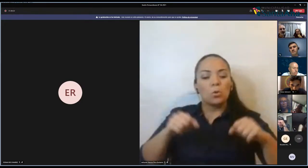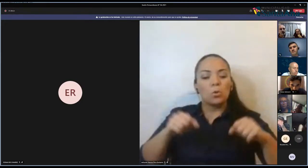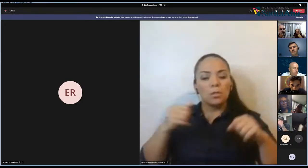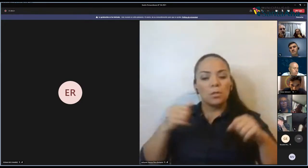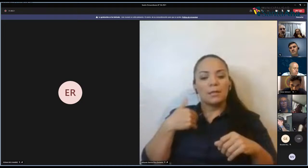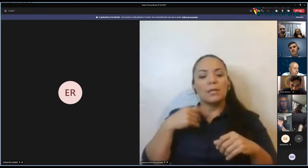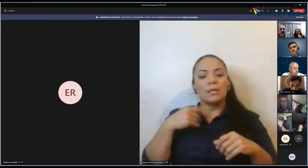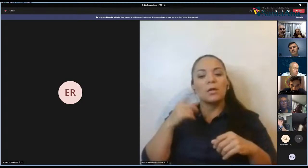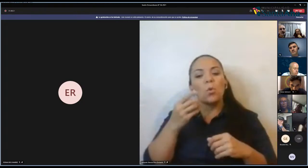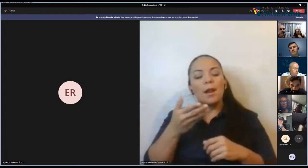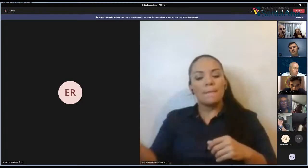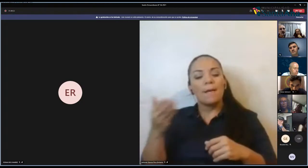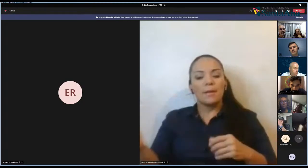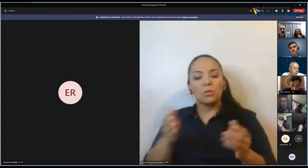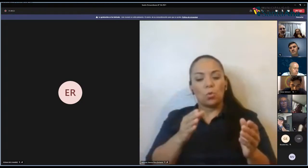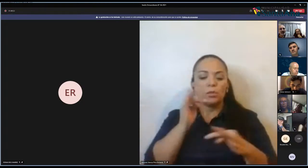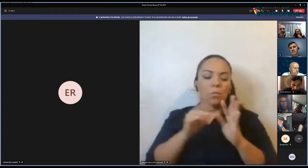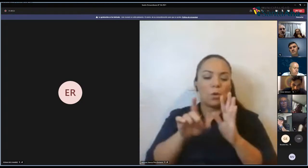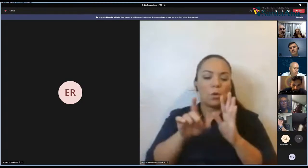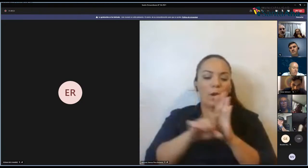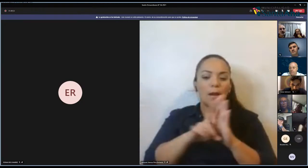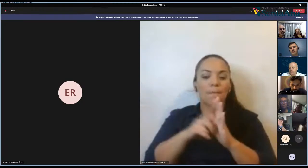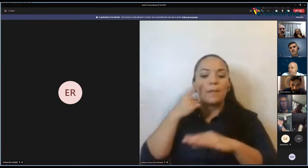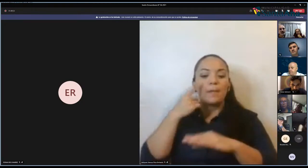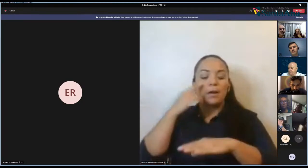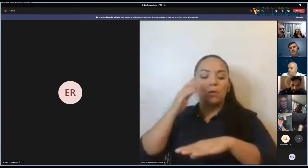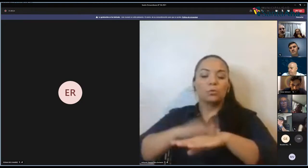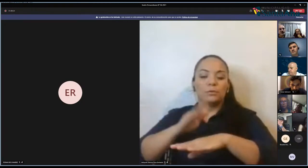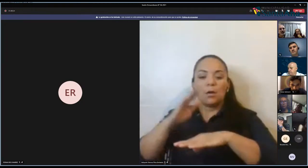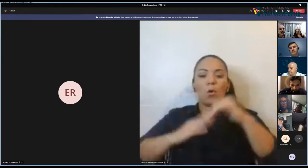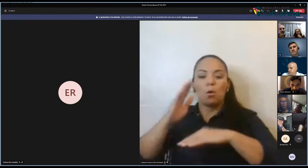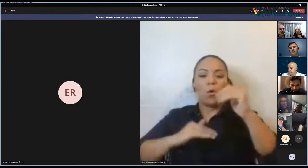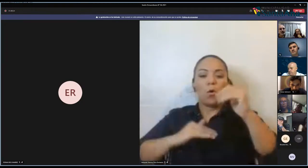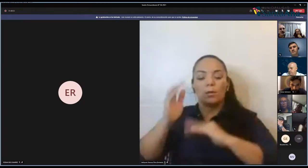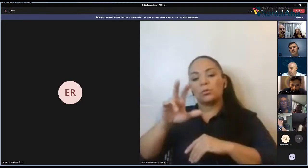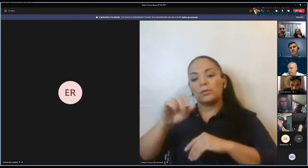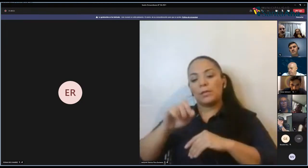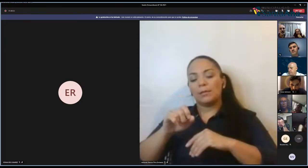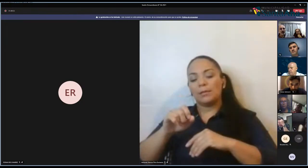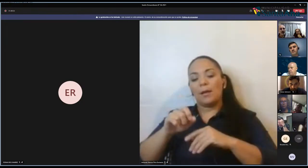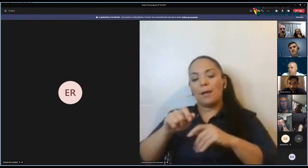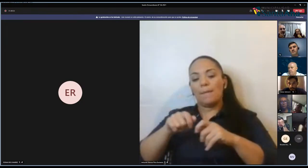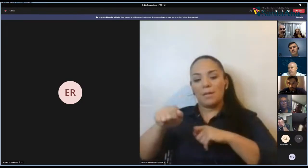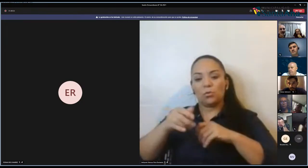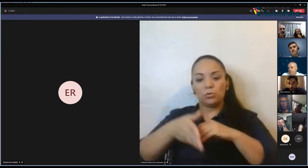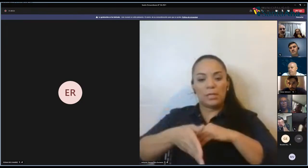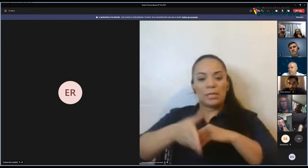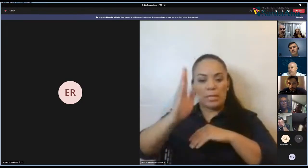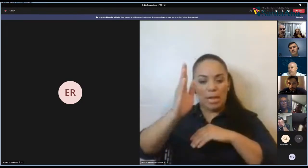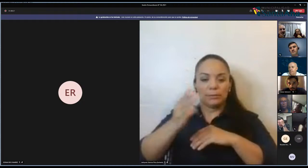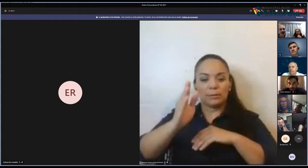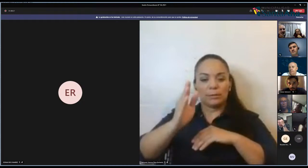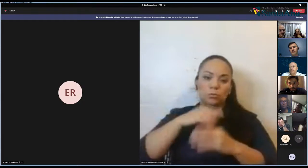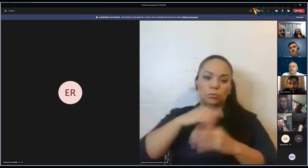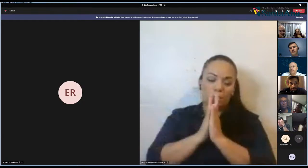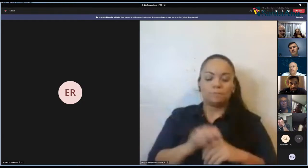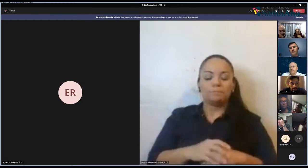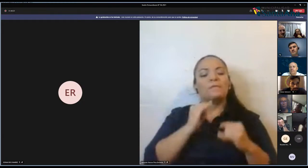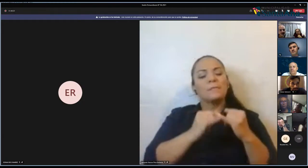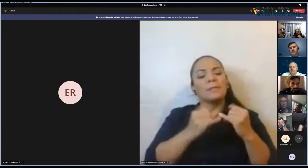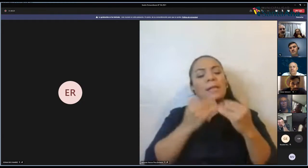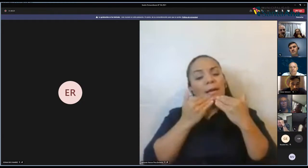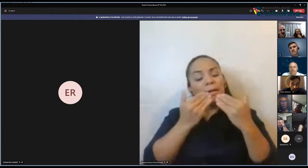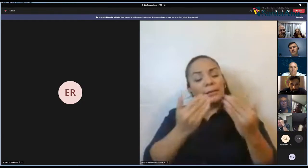elemento de orden legal para poder autorizar las obras de los 130 metros lineales que estamos citando finalmente quiero agradecer profundamente